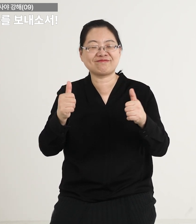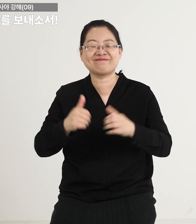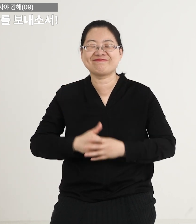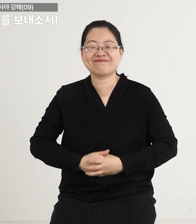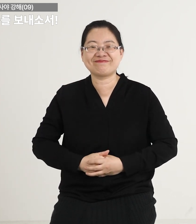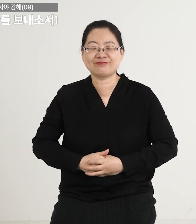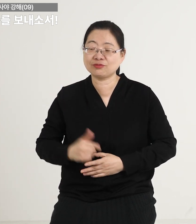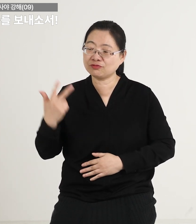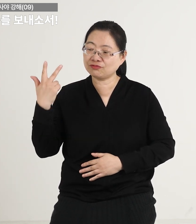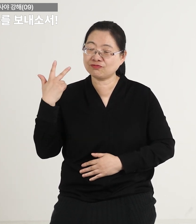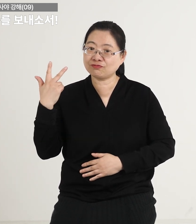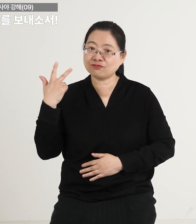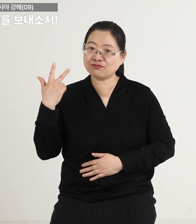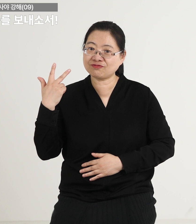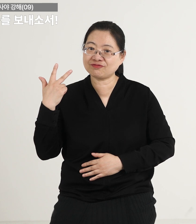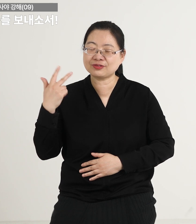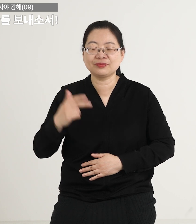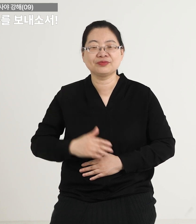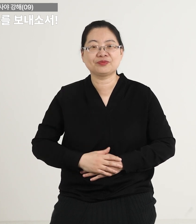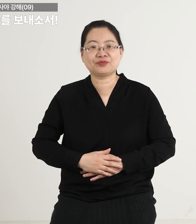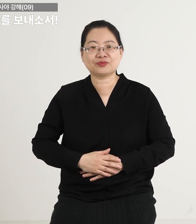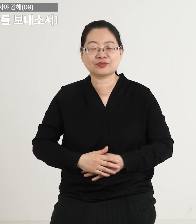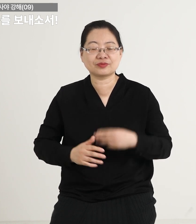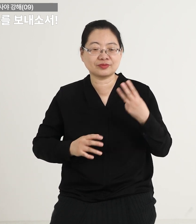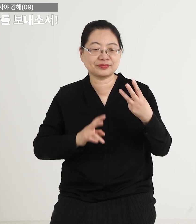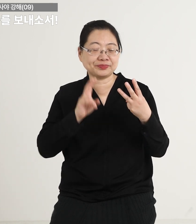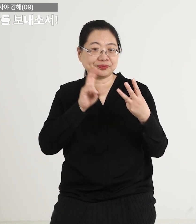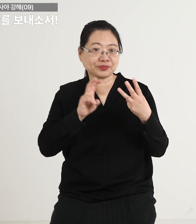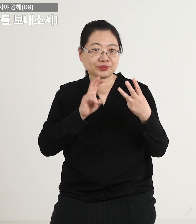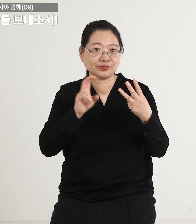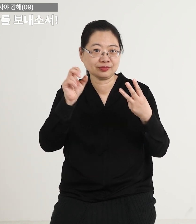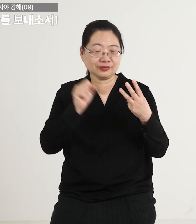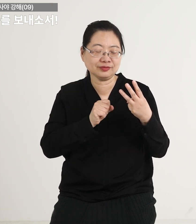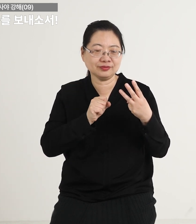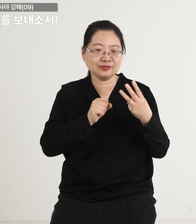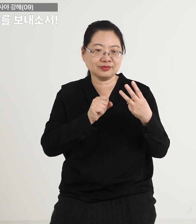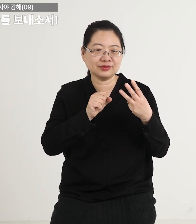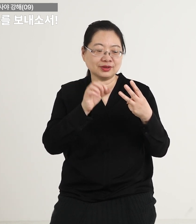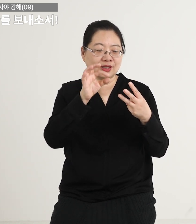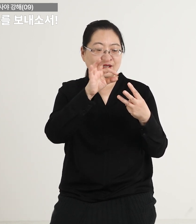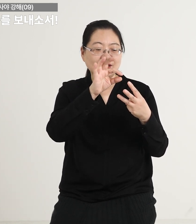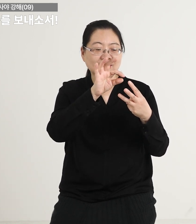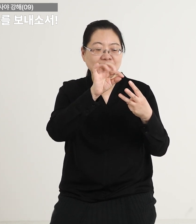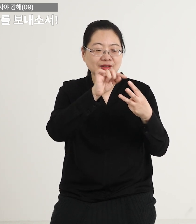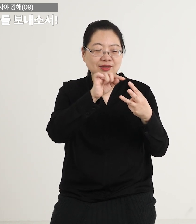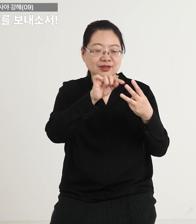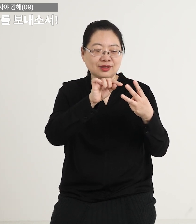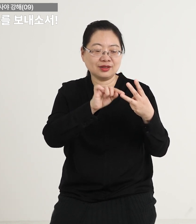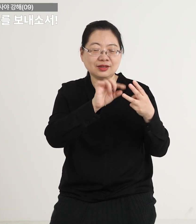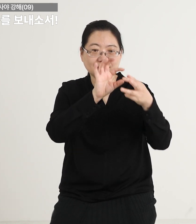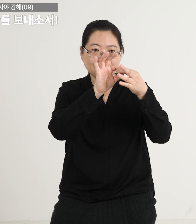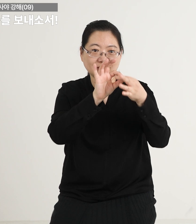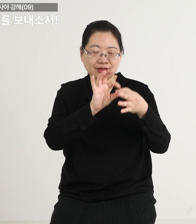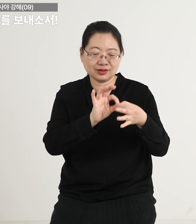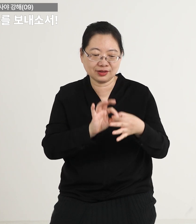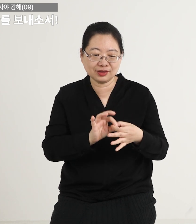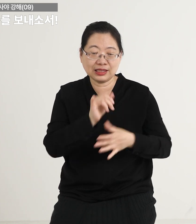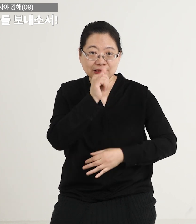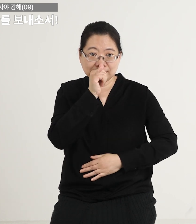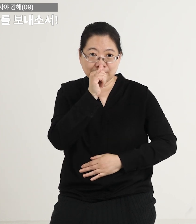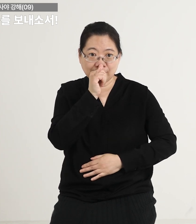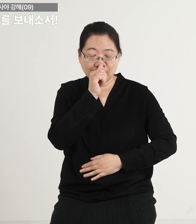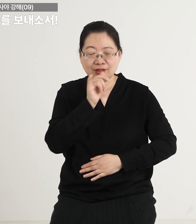그래서 지난주에는 세 노래로 연결고리를 갖고 있었어요. 한 노래가